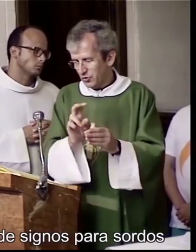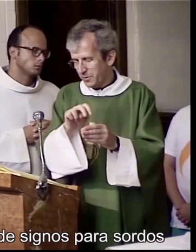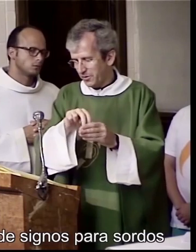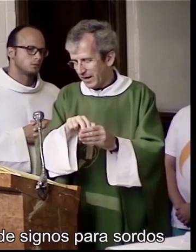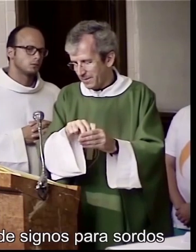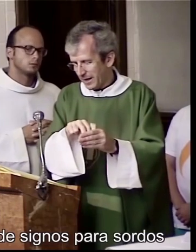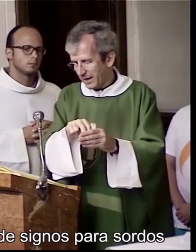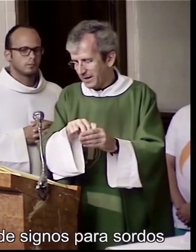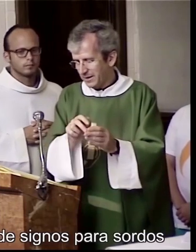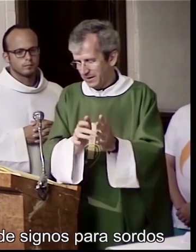subieron a la barca,